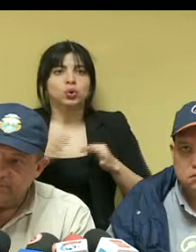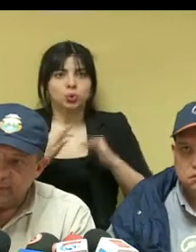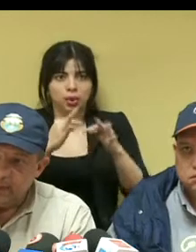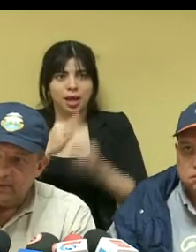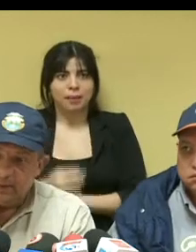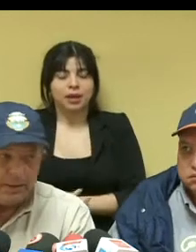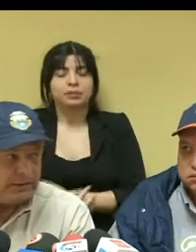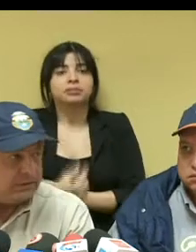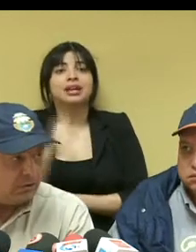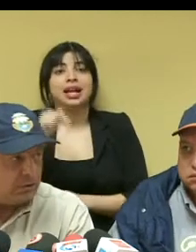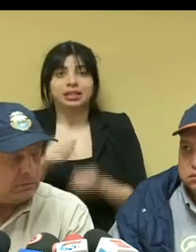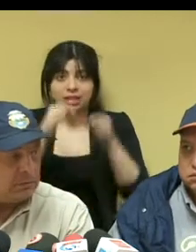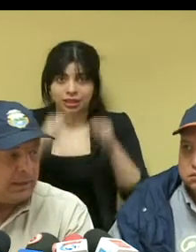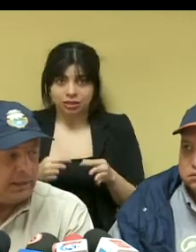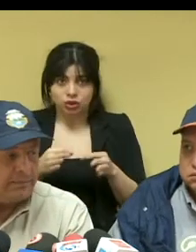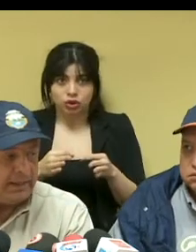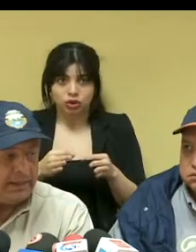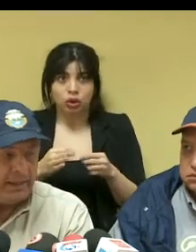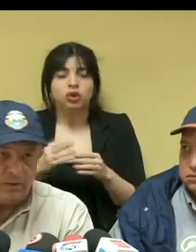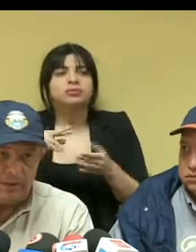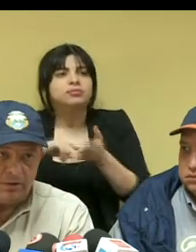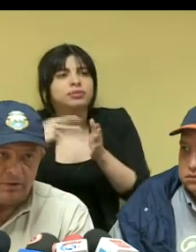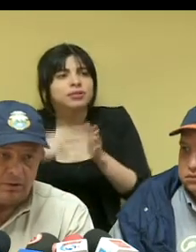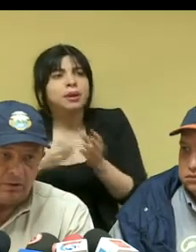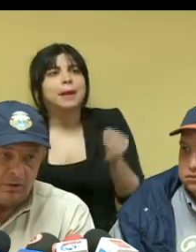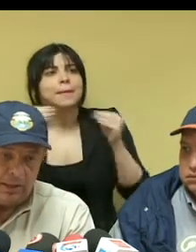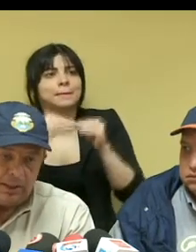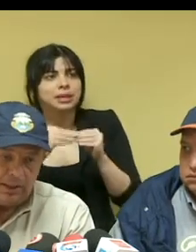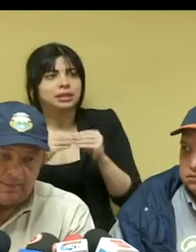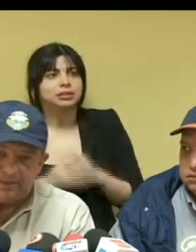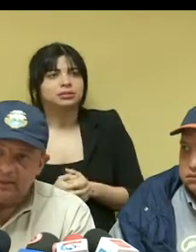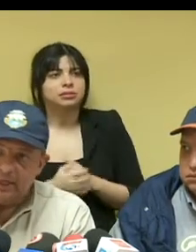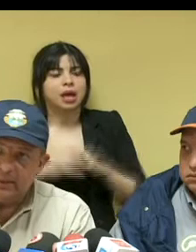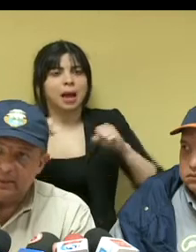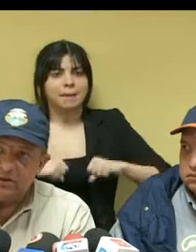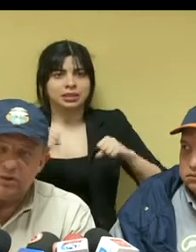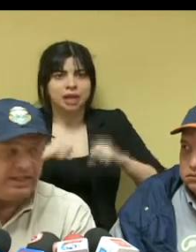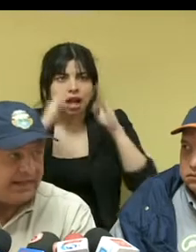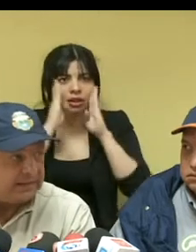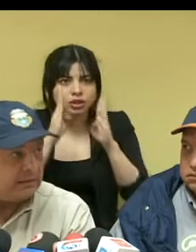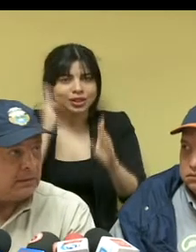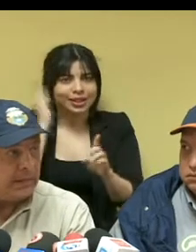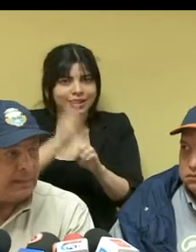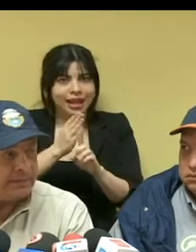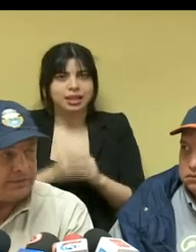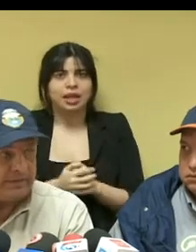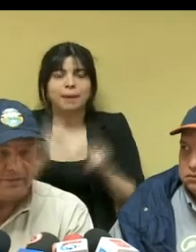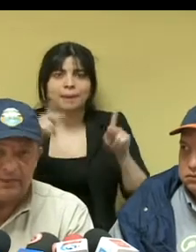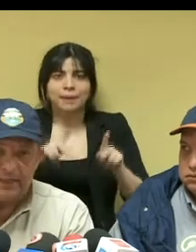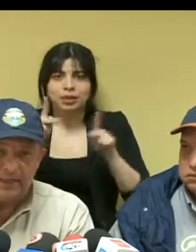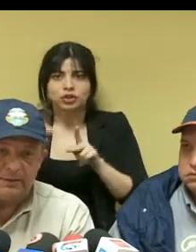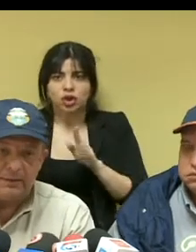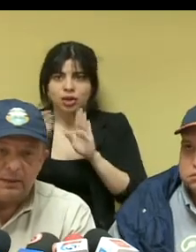Turrialba. Esta decisión, que implica una mayor capacidad de atención directa a las